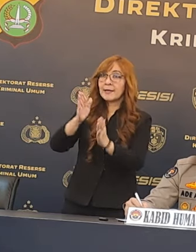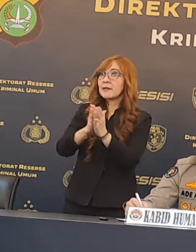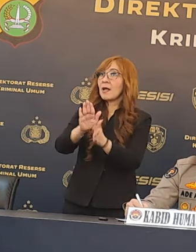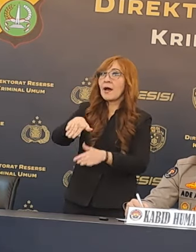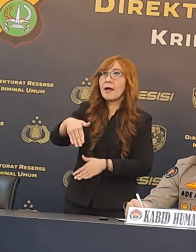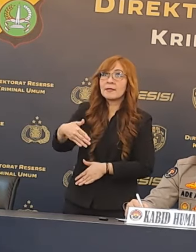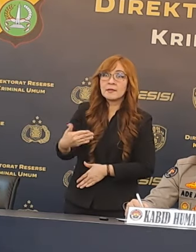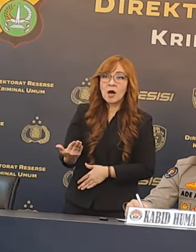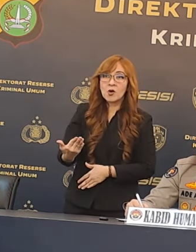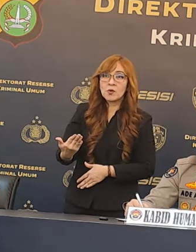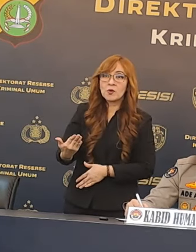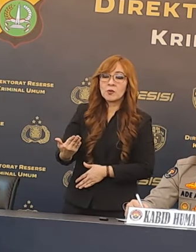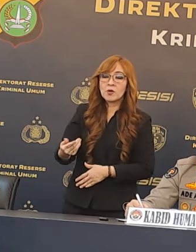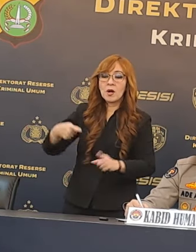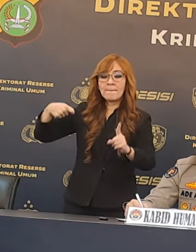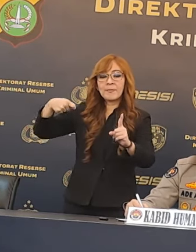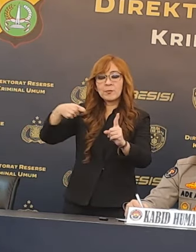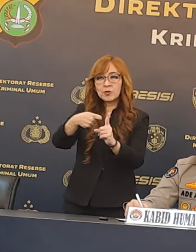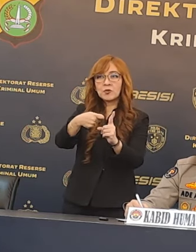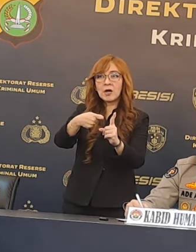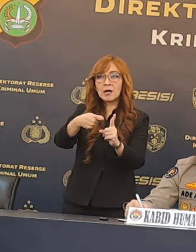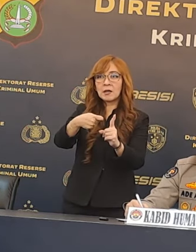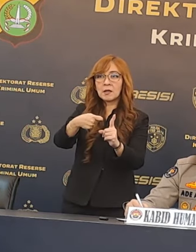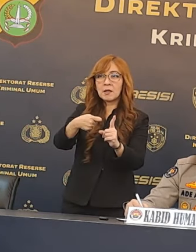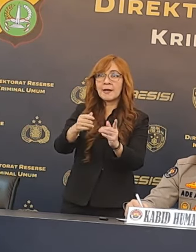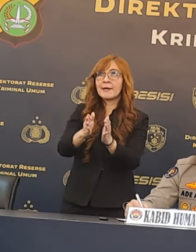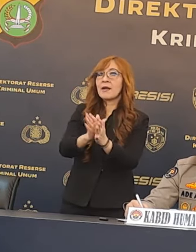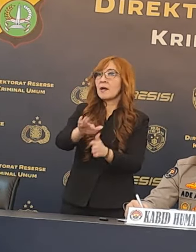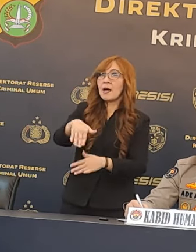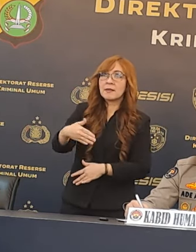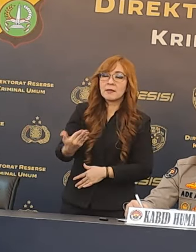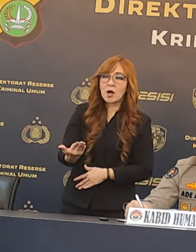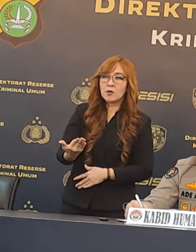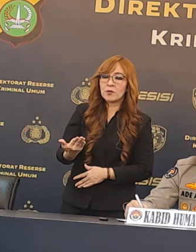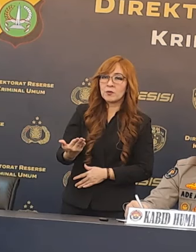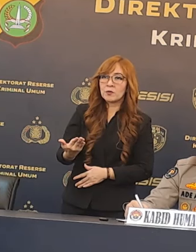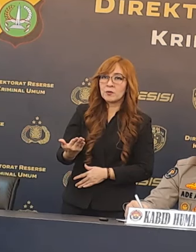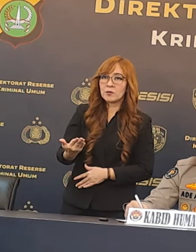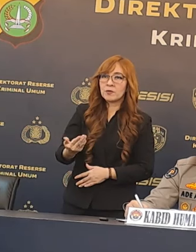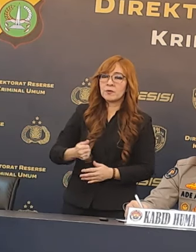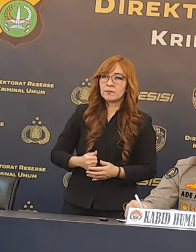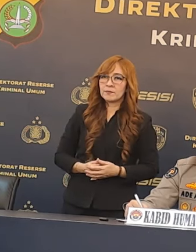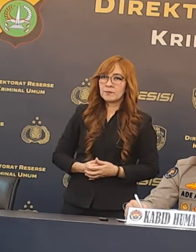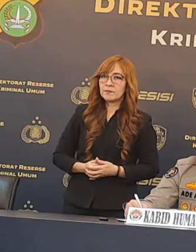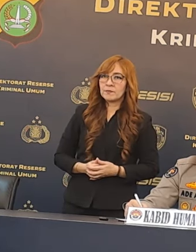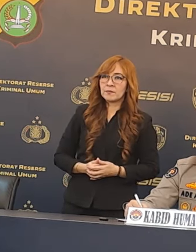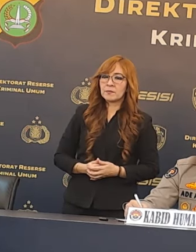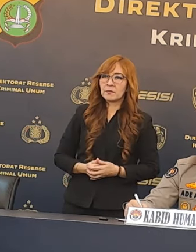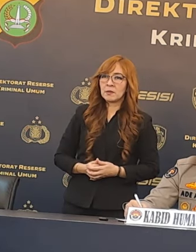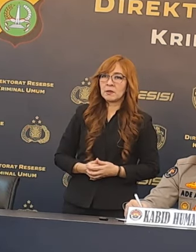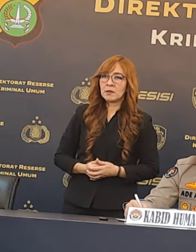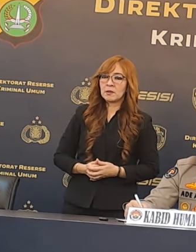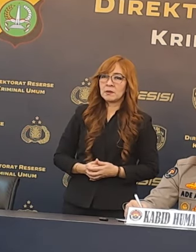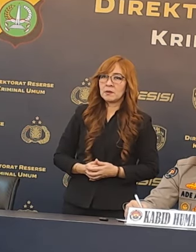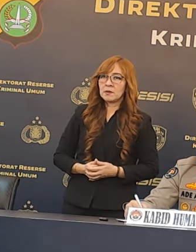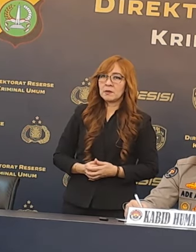atau tindak pidana pembunuhan, dan atau tindak pidana yang